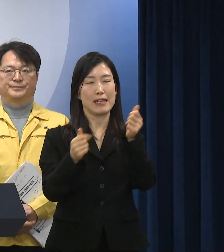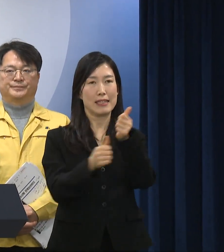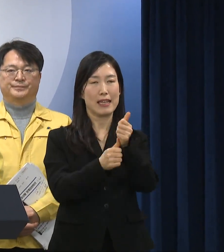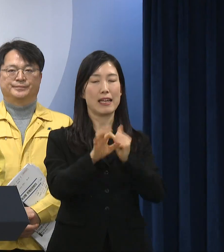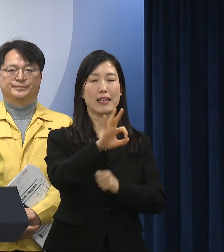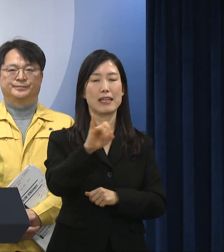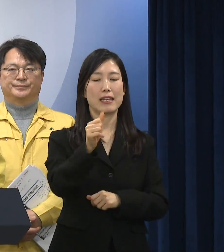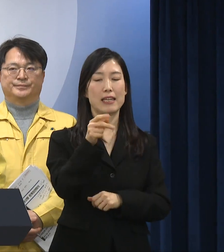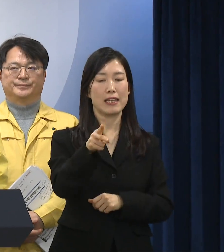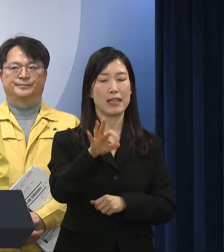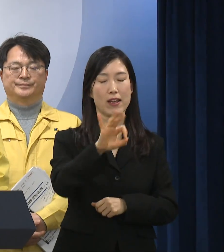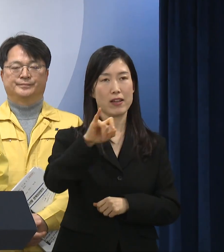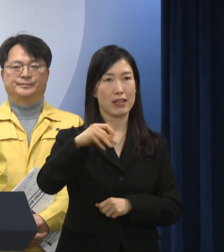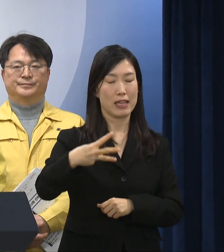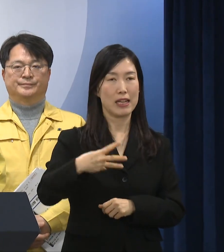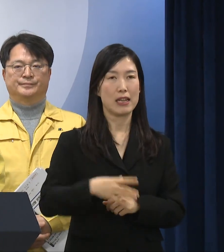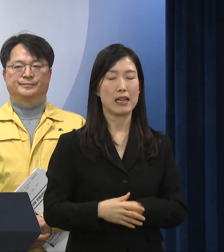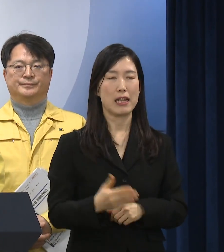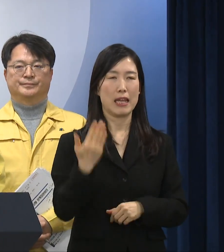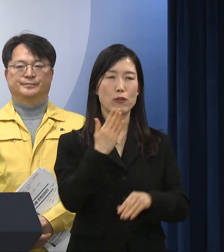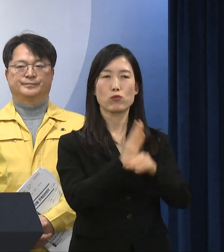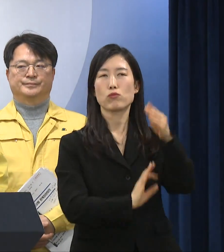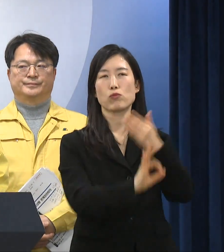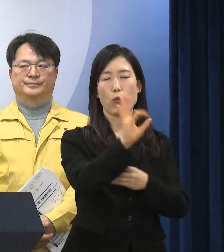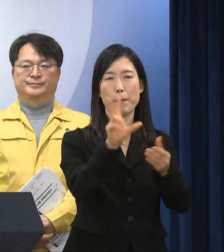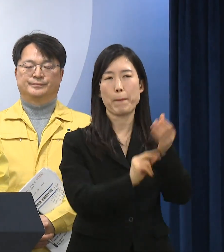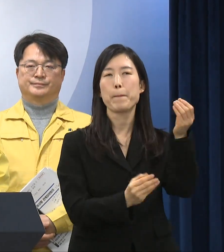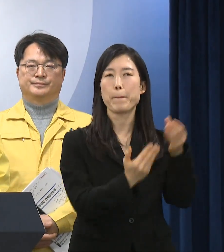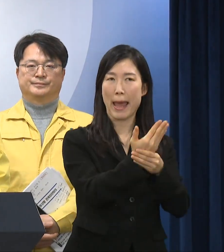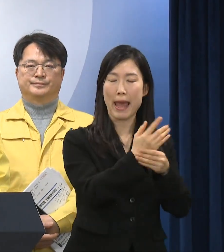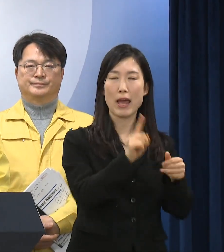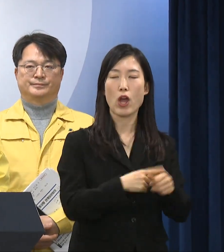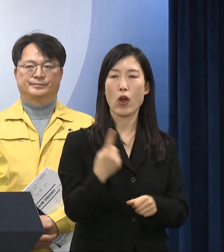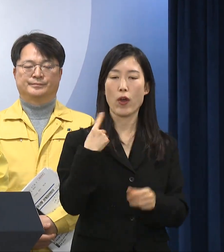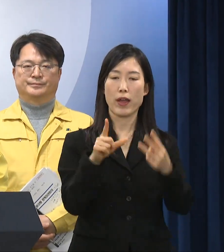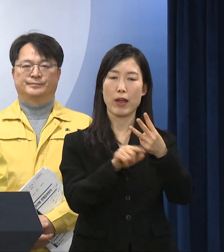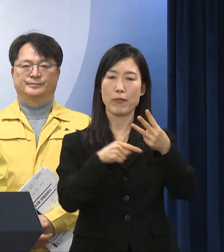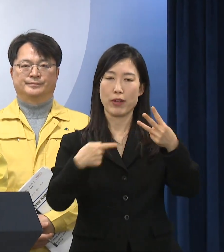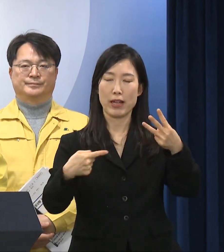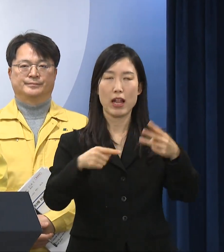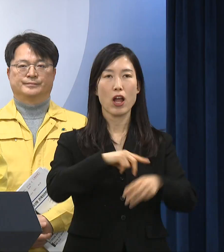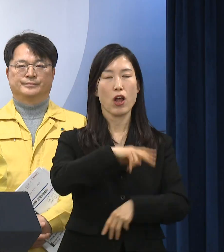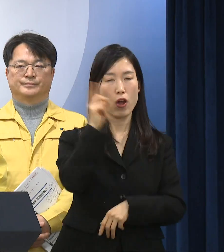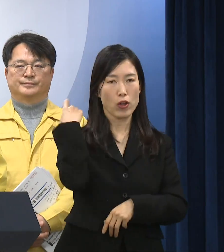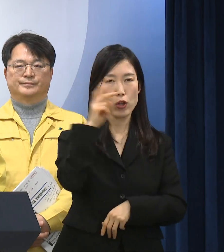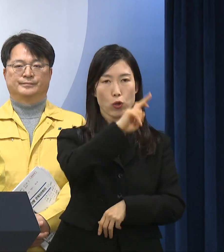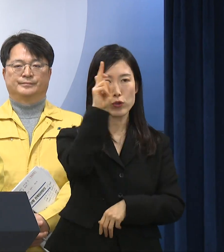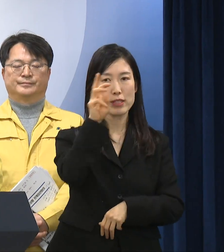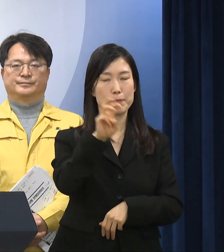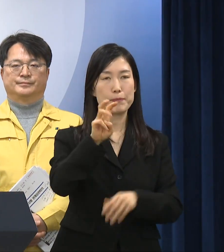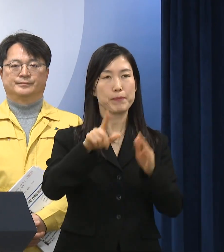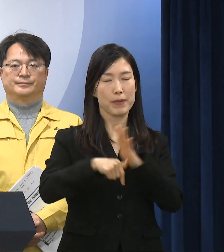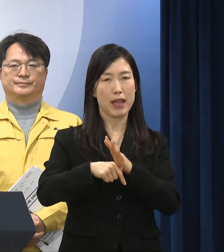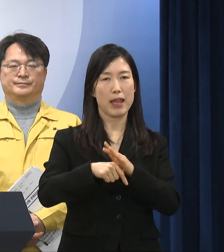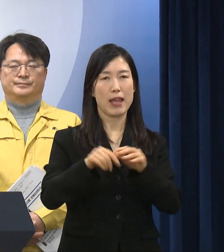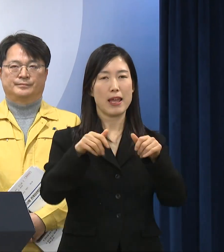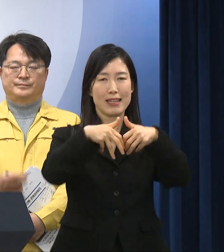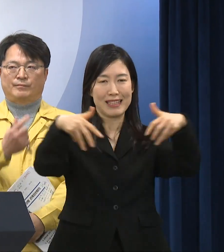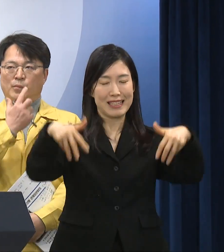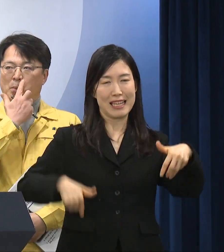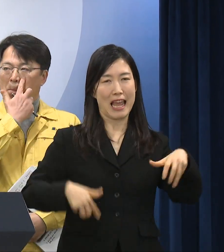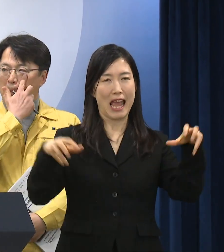이형일입니다. 지난 중도 상황 발생 이후 어제 3월 1일 날 12시에 경제부총리 주재로 관계기관 합동 긴급